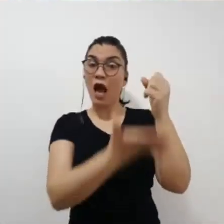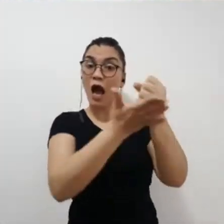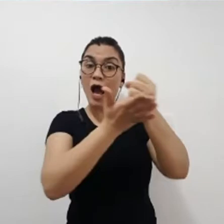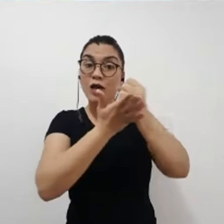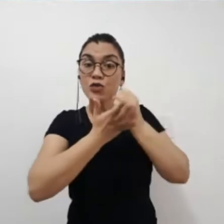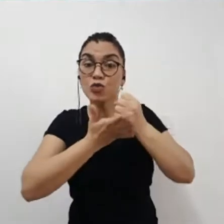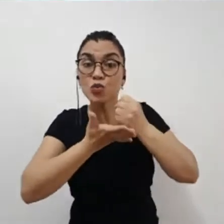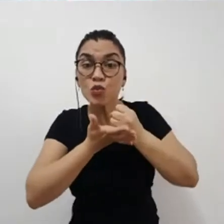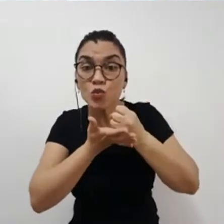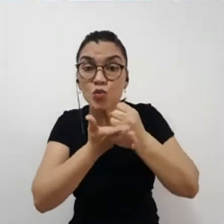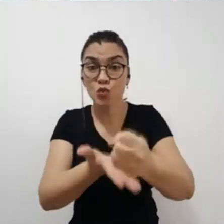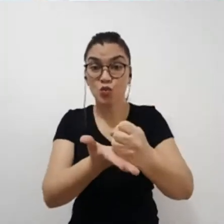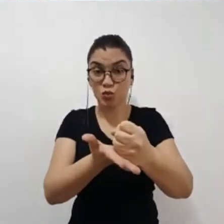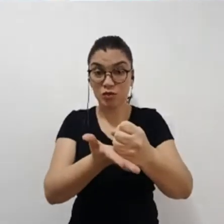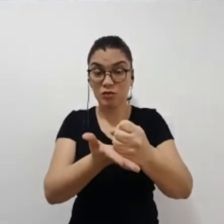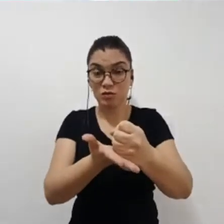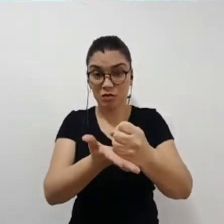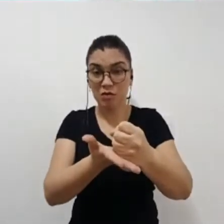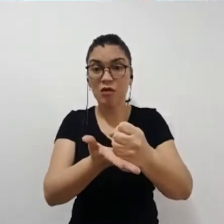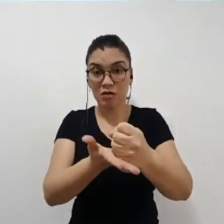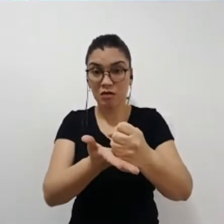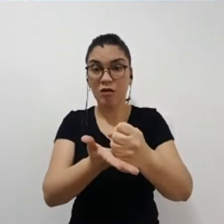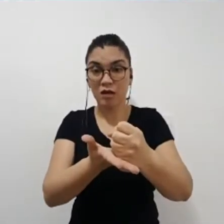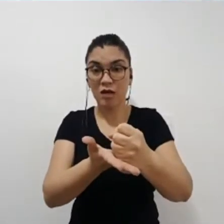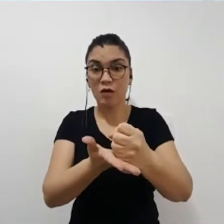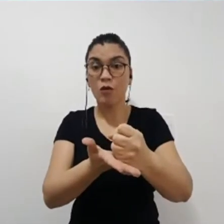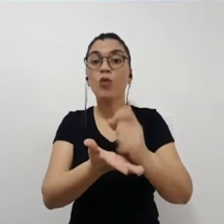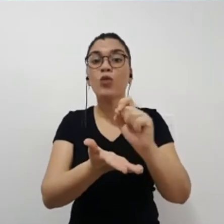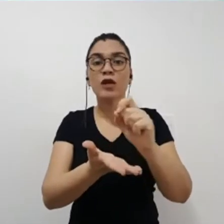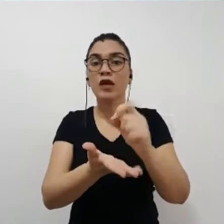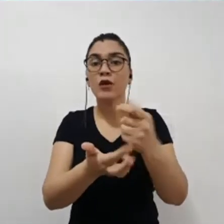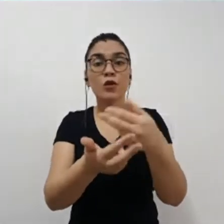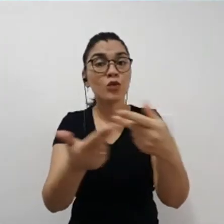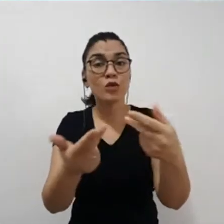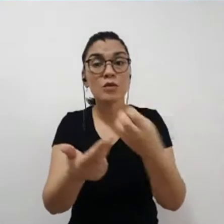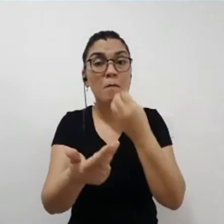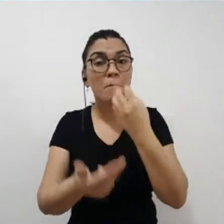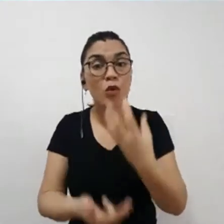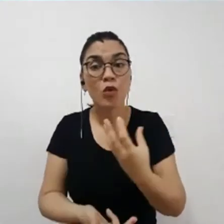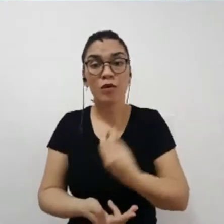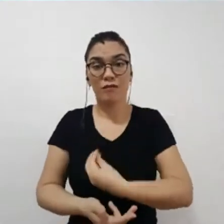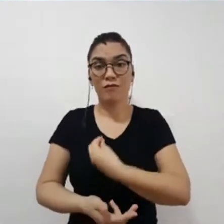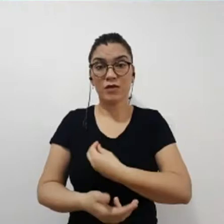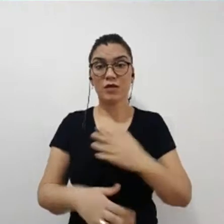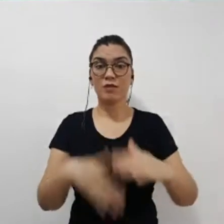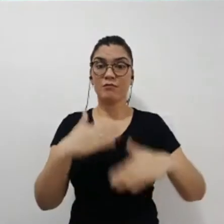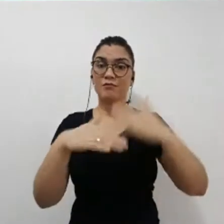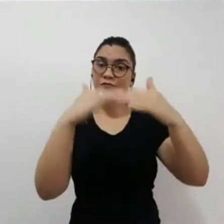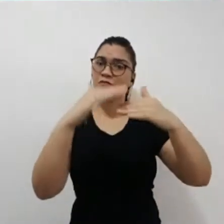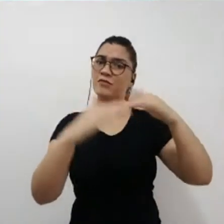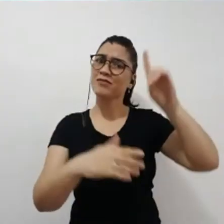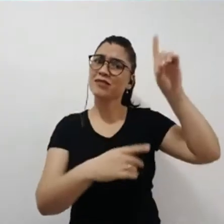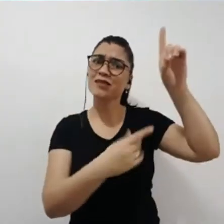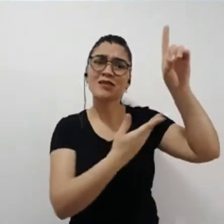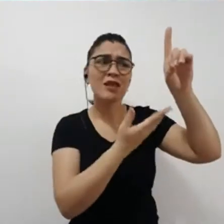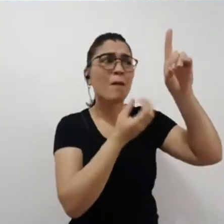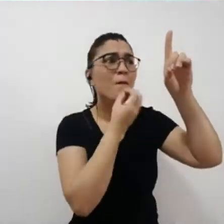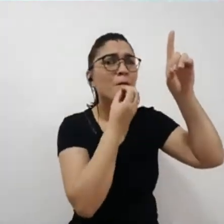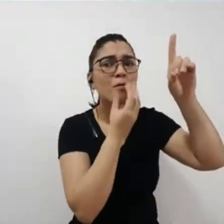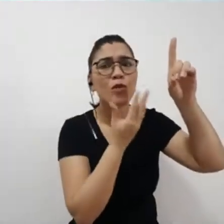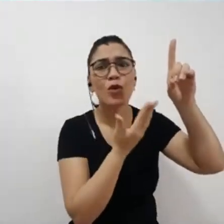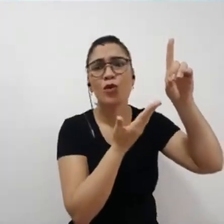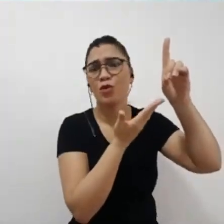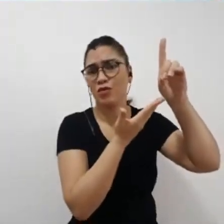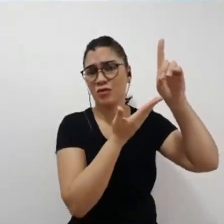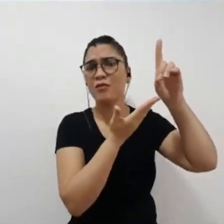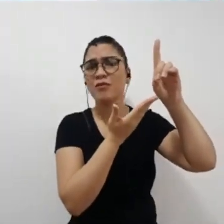Ponto. O bem. Você precisa entender que Deus é bom. Deus é bom. Deus